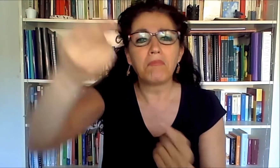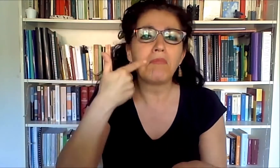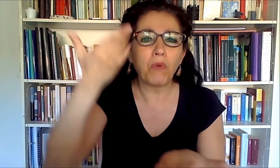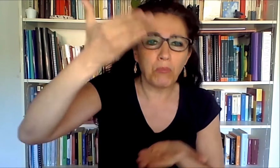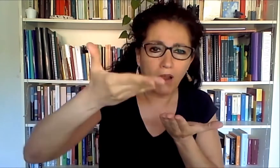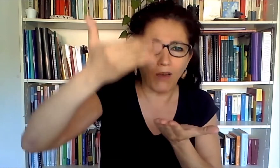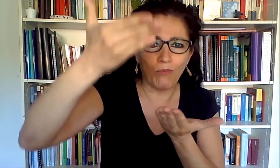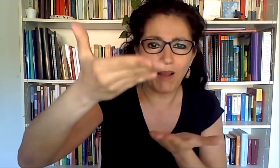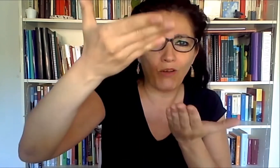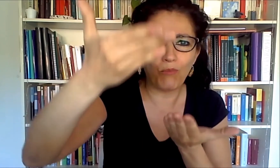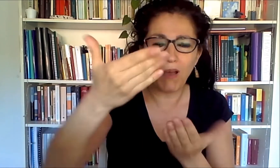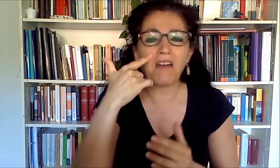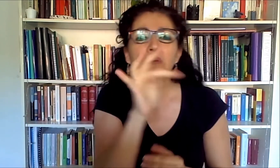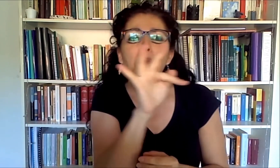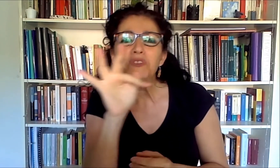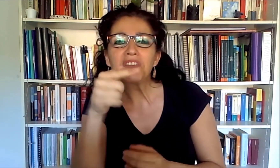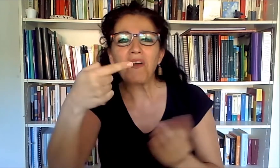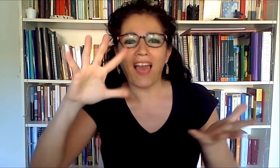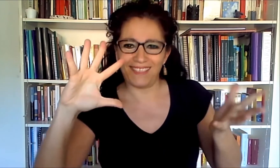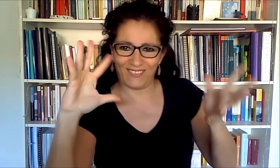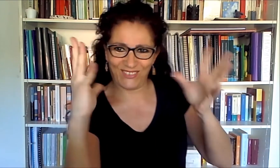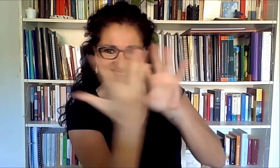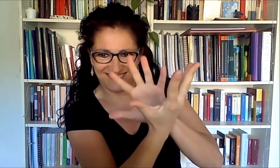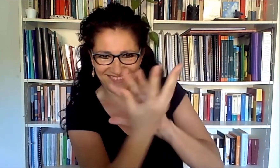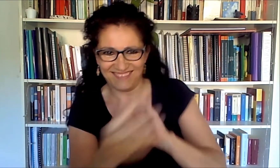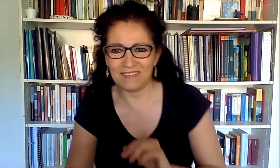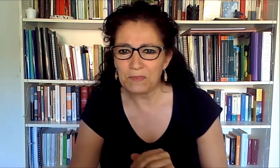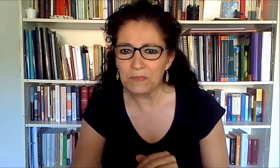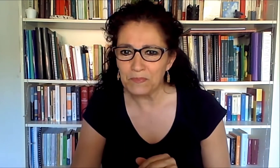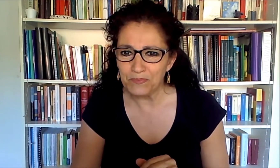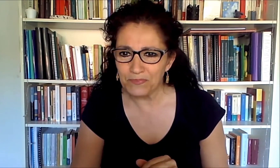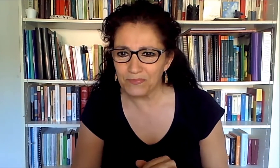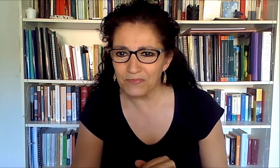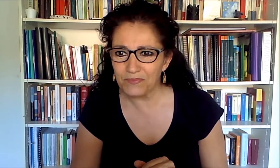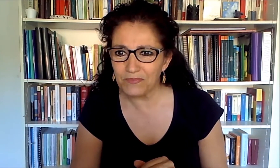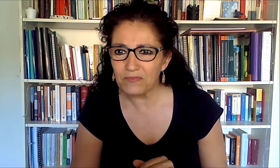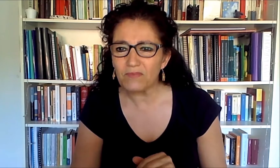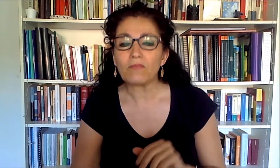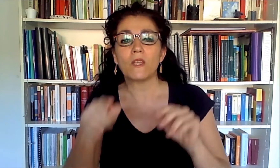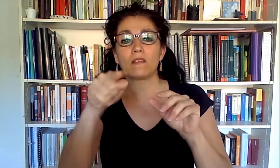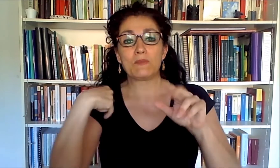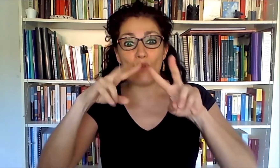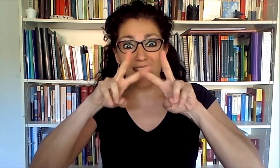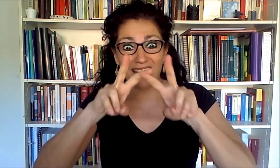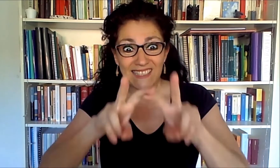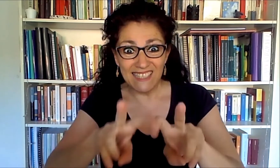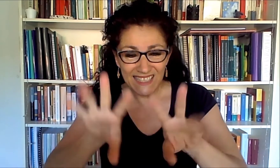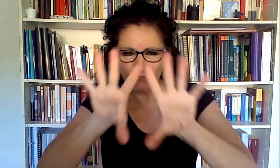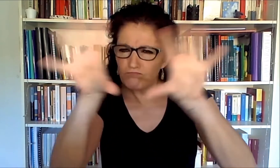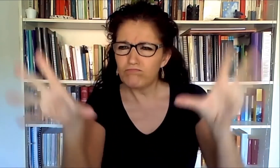Los resultados del análisis indican que la lengua de signos española está en una posición vulnerable. Teniendo en cuenta la tipología